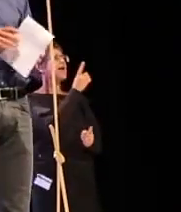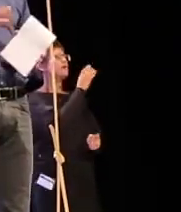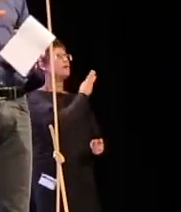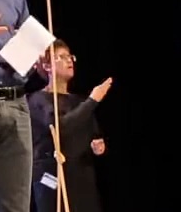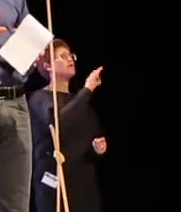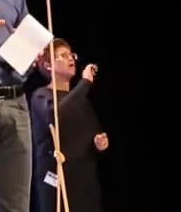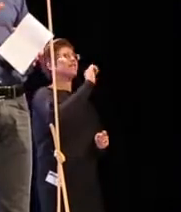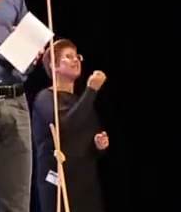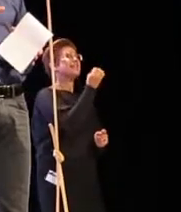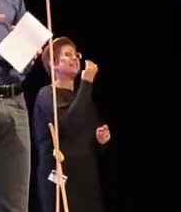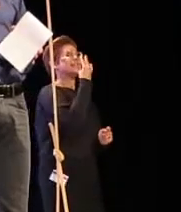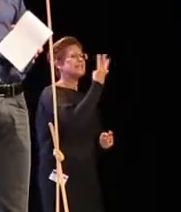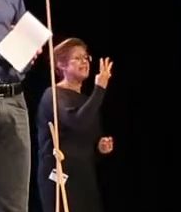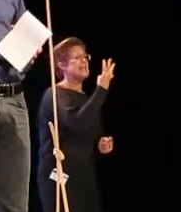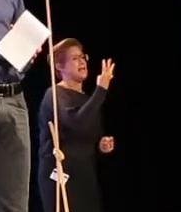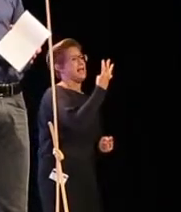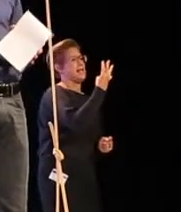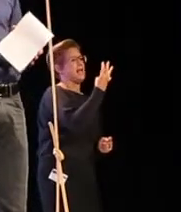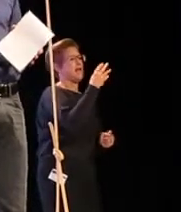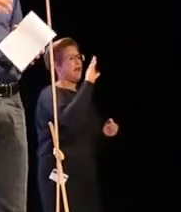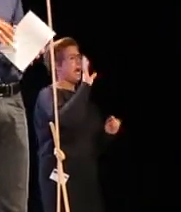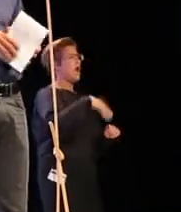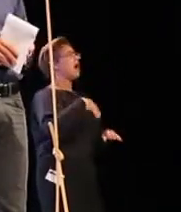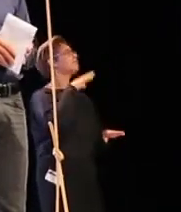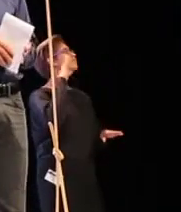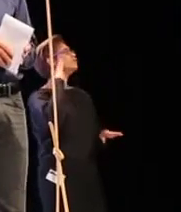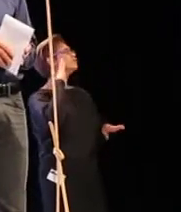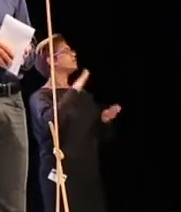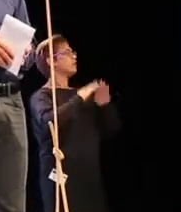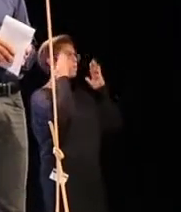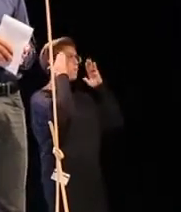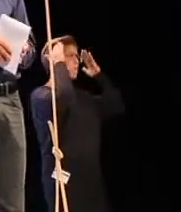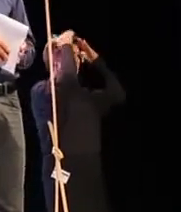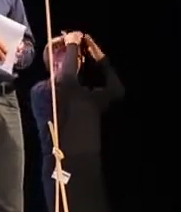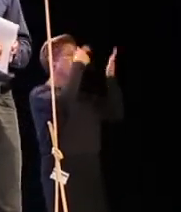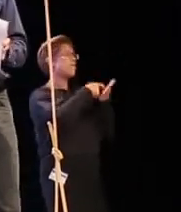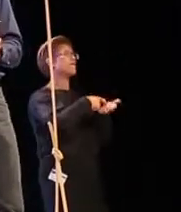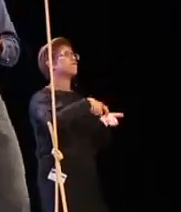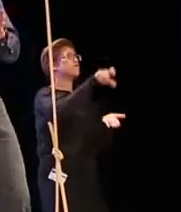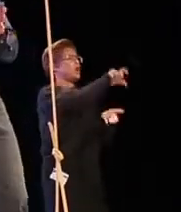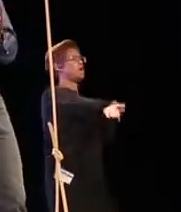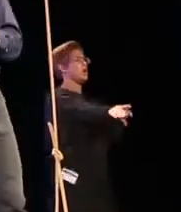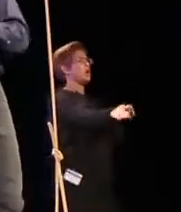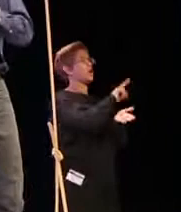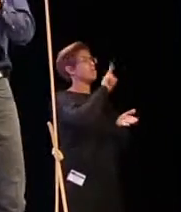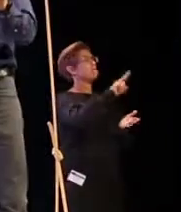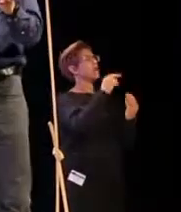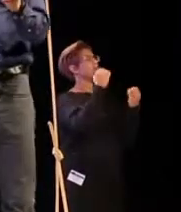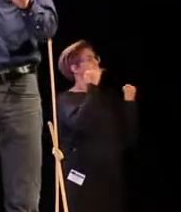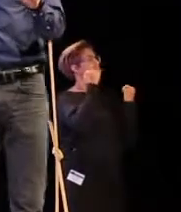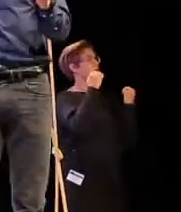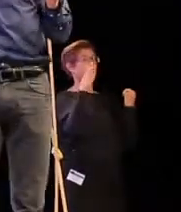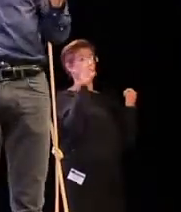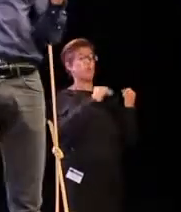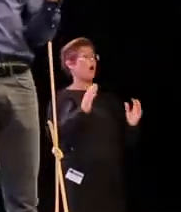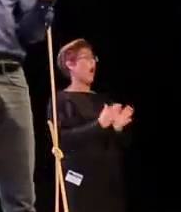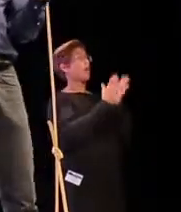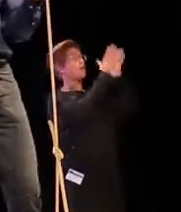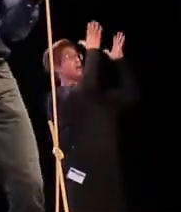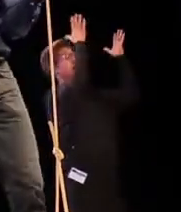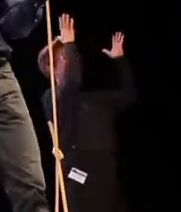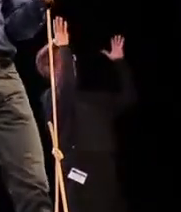regeringschefer fick lyssna på påven Francis i generalförsamlingen förra veckan. Alltså det var en hallelujastämning